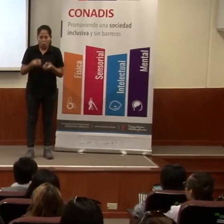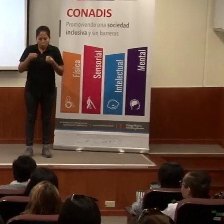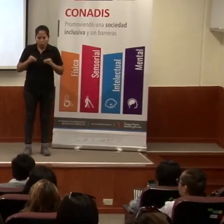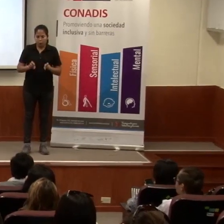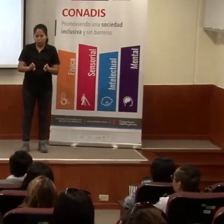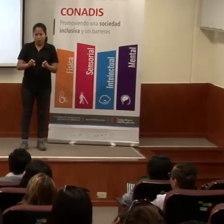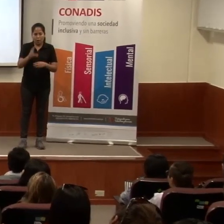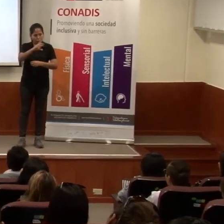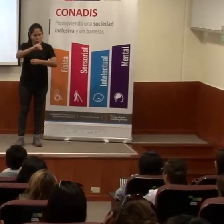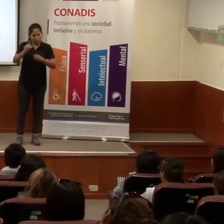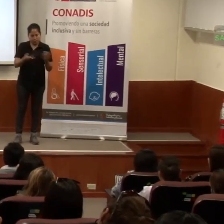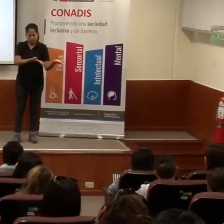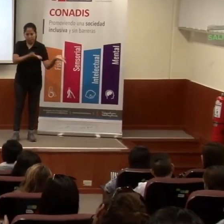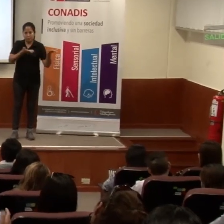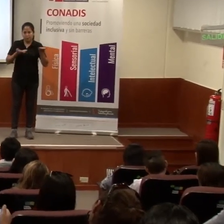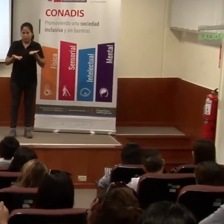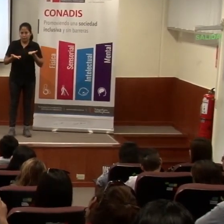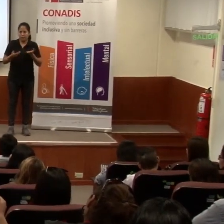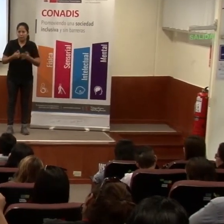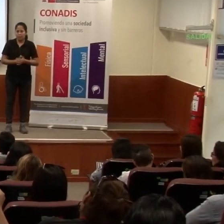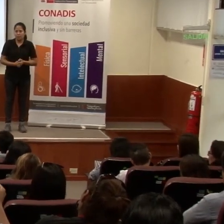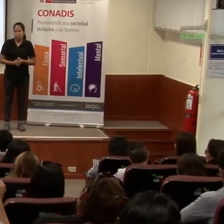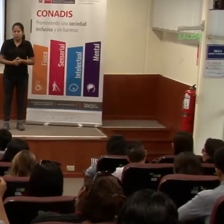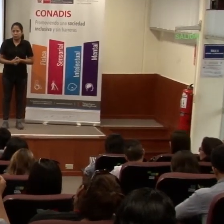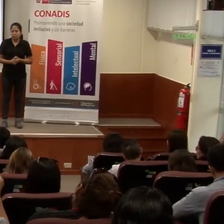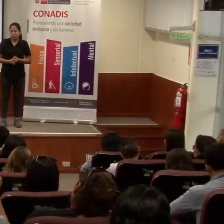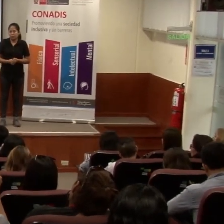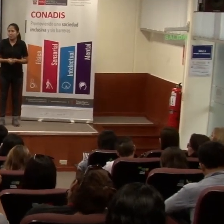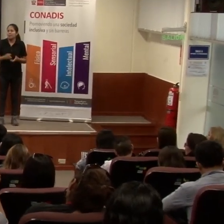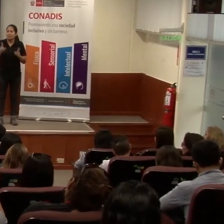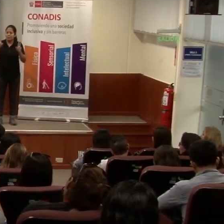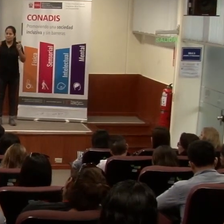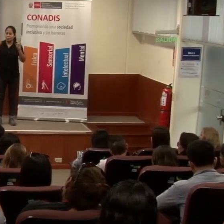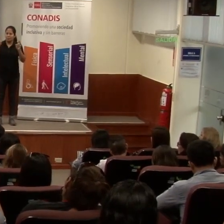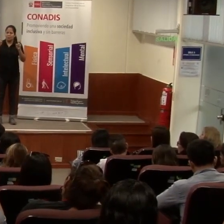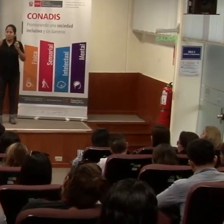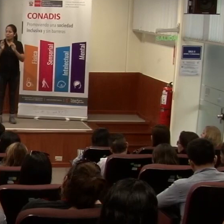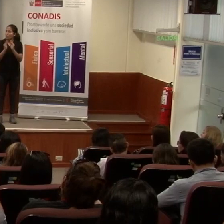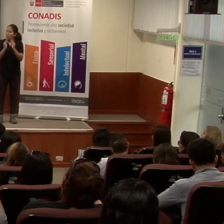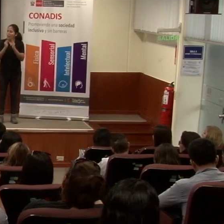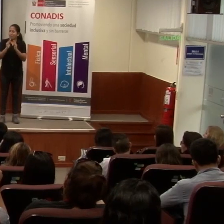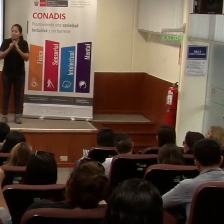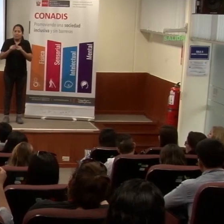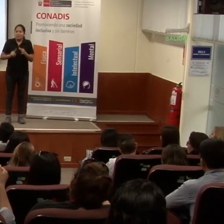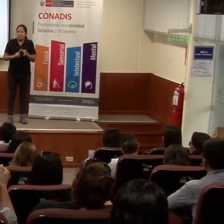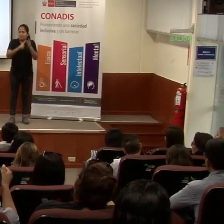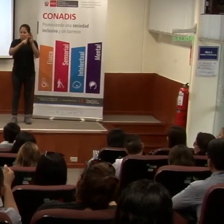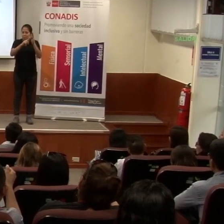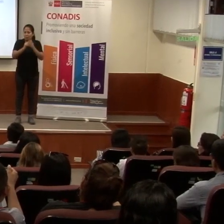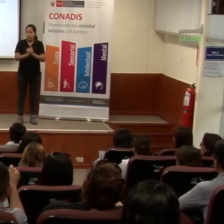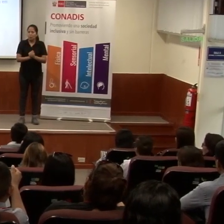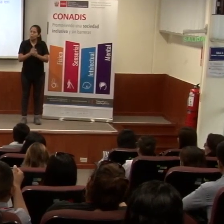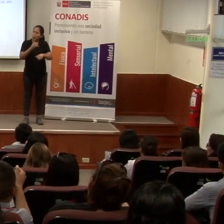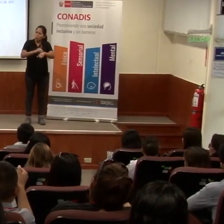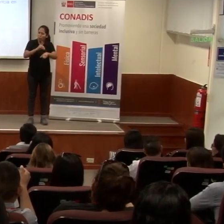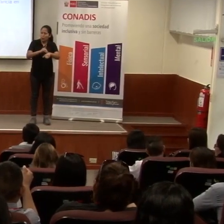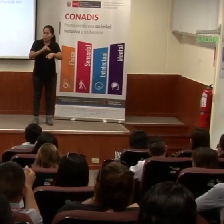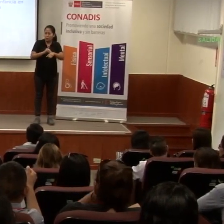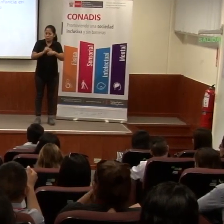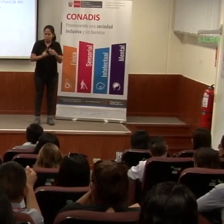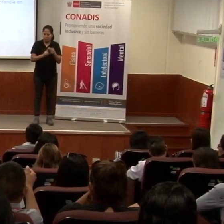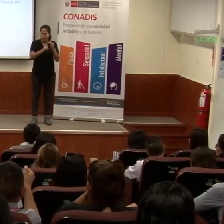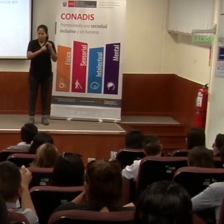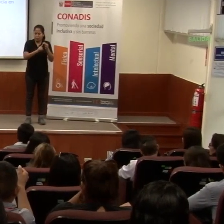oportunidad, a CONADIS por invitarme y también por darme el título de conferencia magistral. En realidad yo soy un médico pediatra dedicado